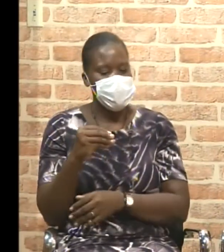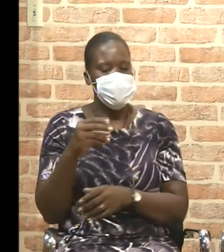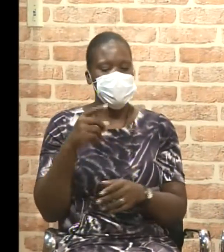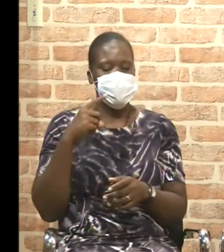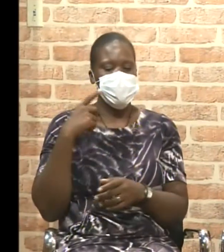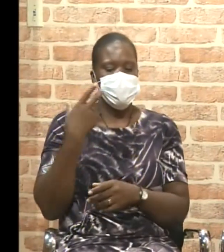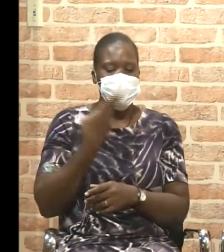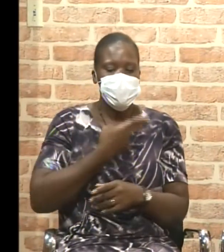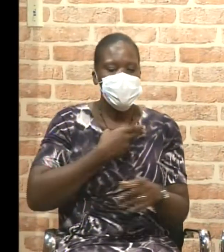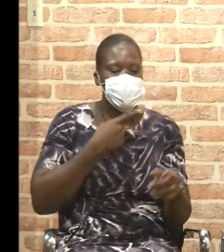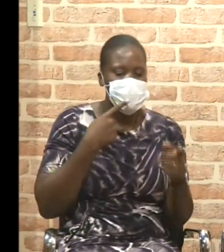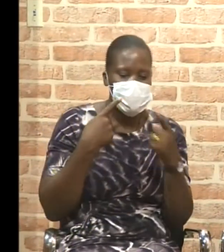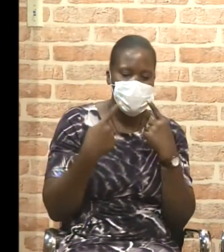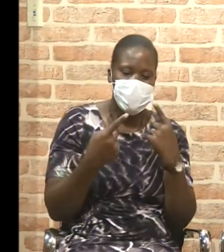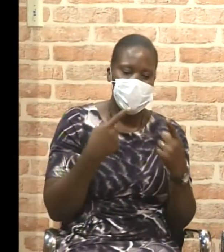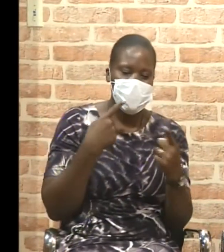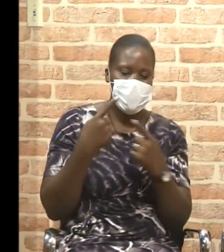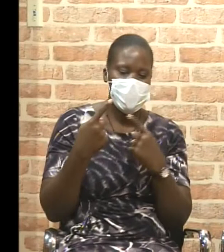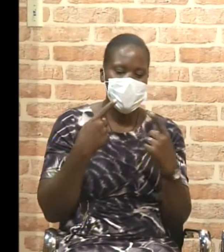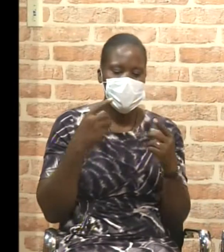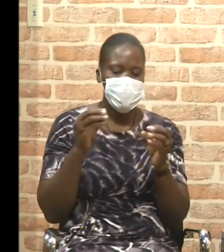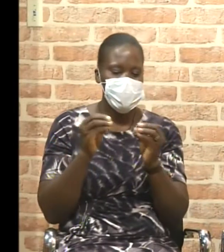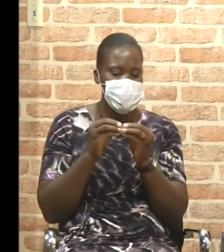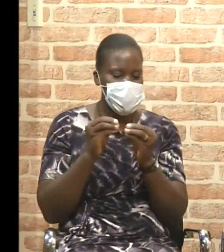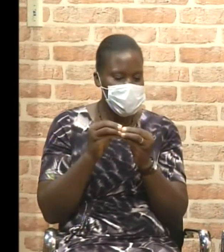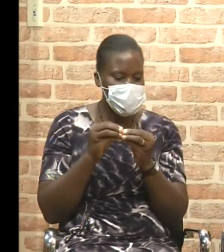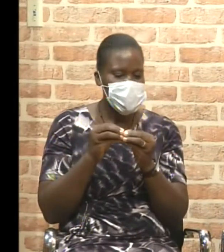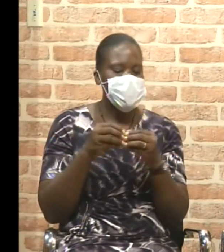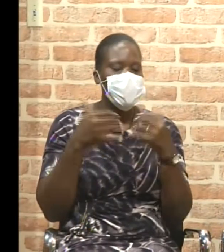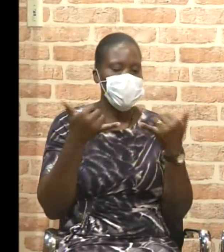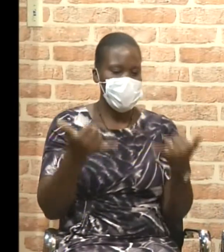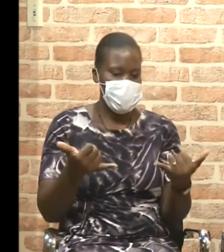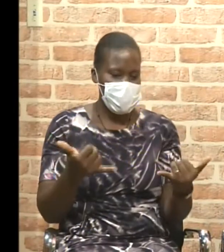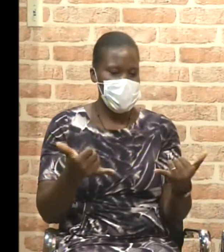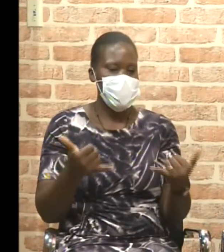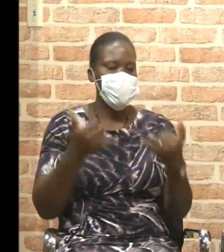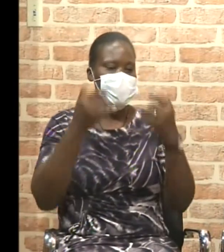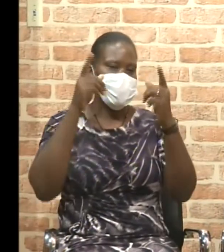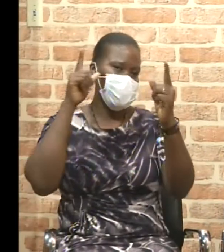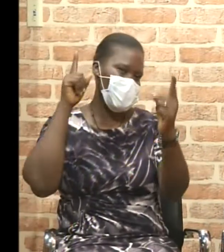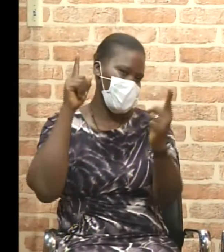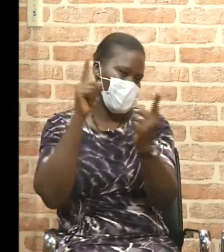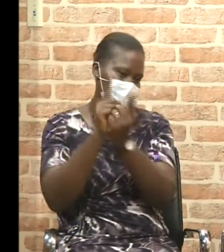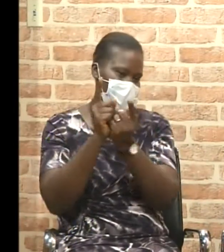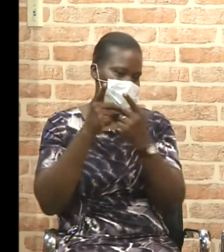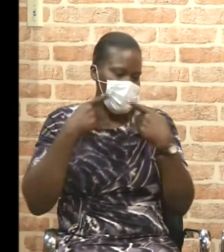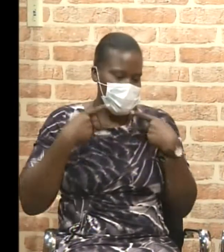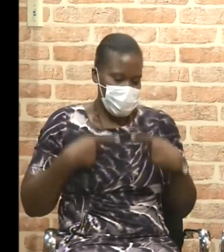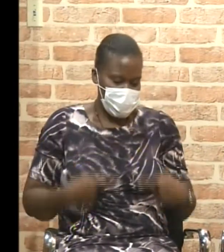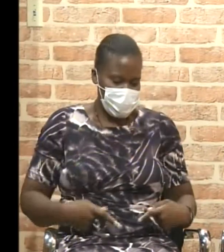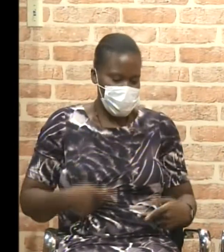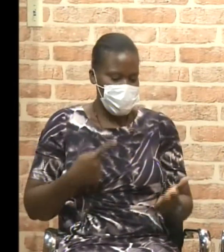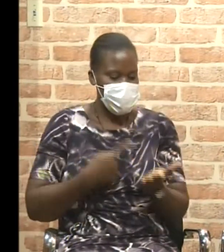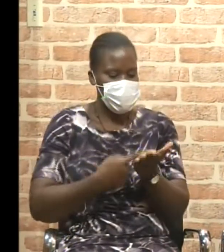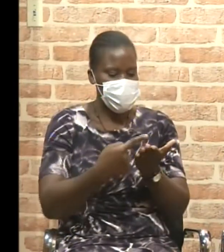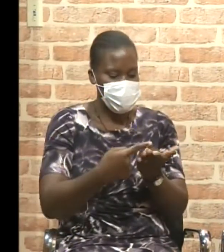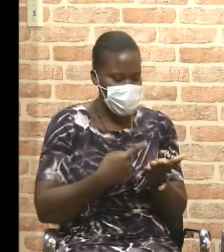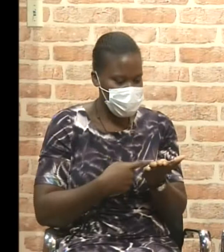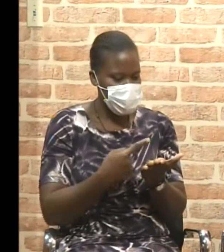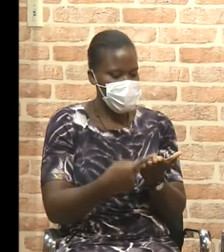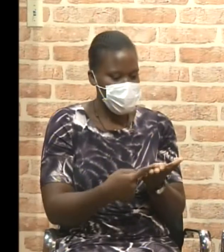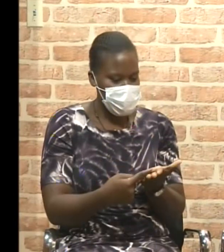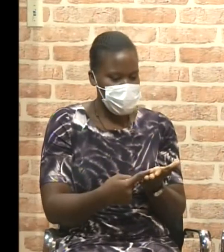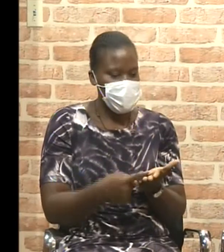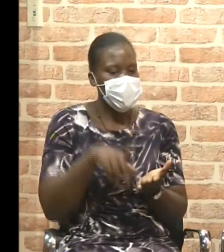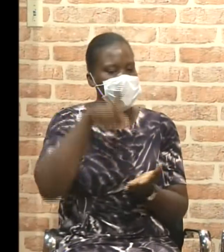parlé plusieurs fois, mais nous avons gagné pour nous faire une rencontre physique, pour nous discuter qui gens ça va faire. Parfait. Parce que faut